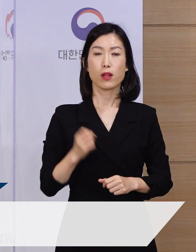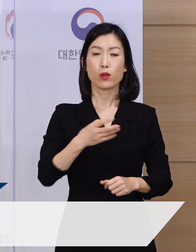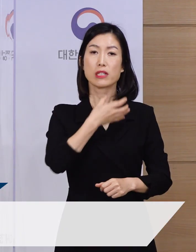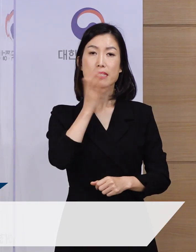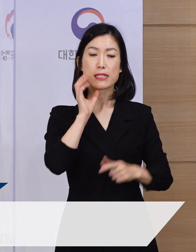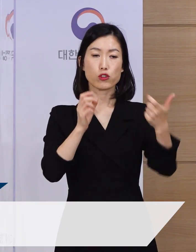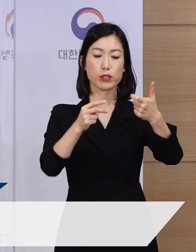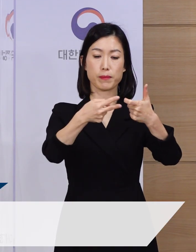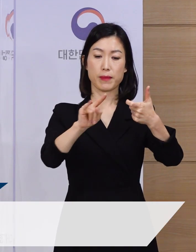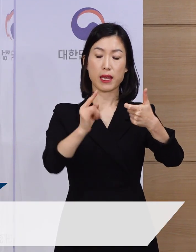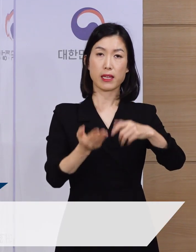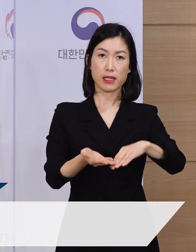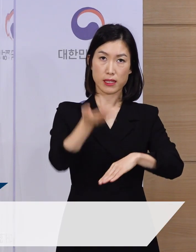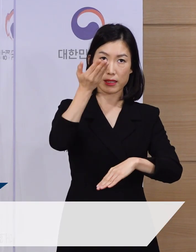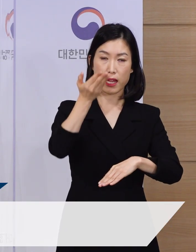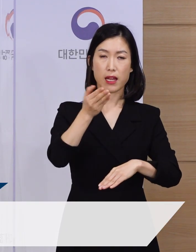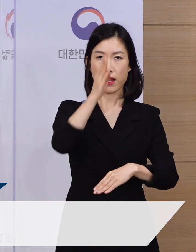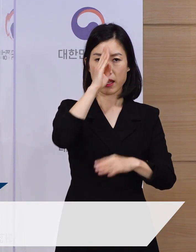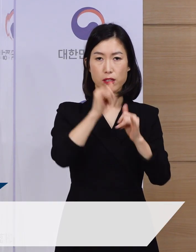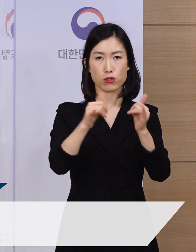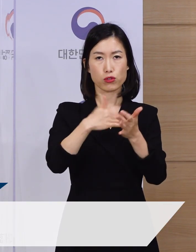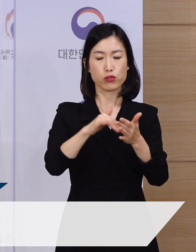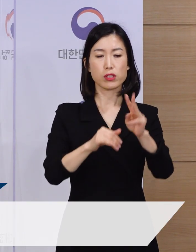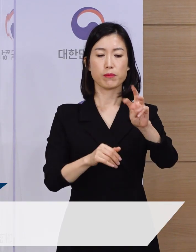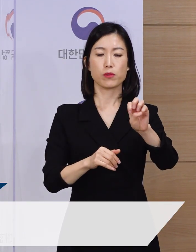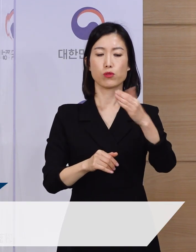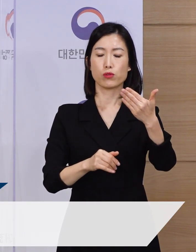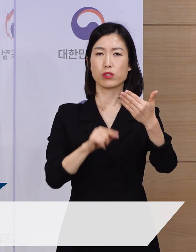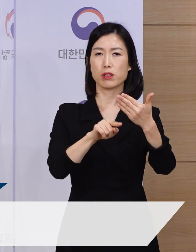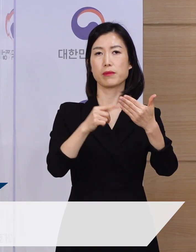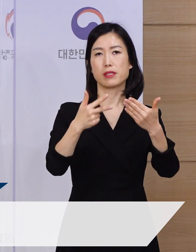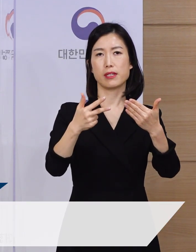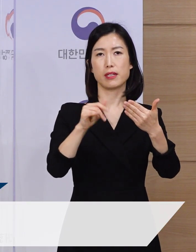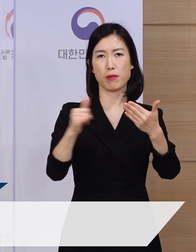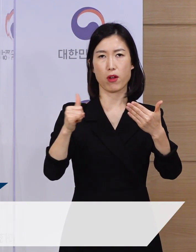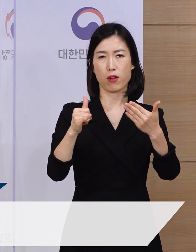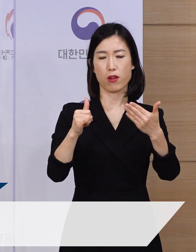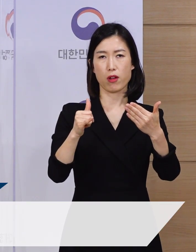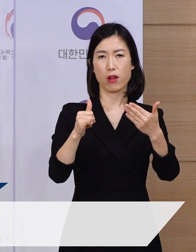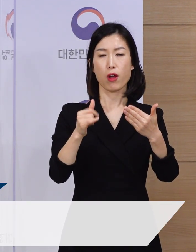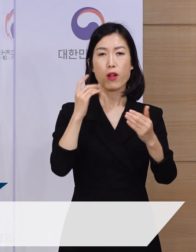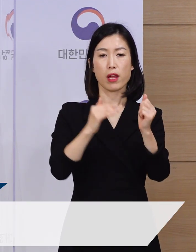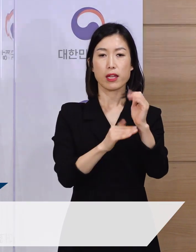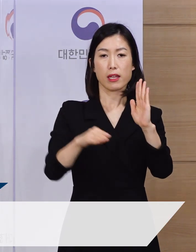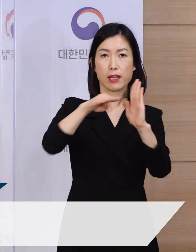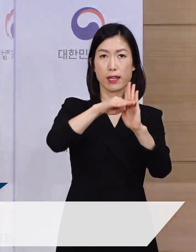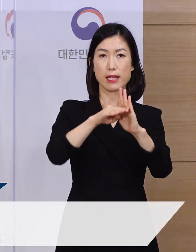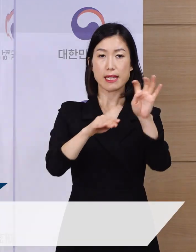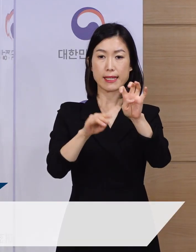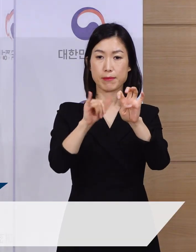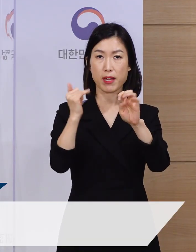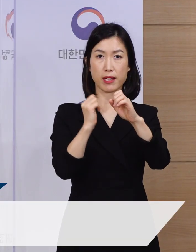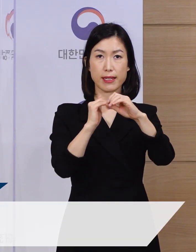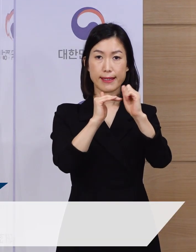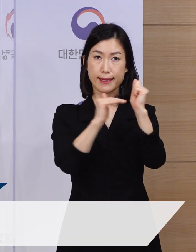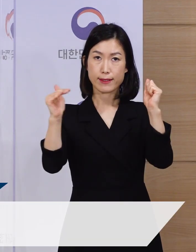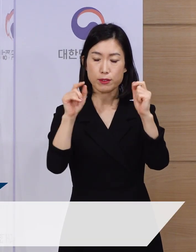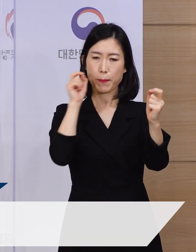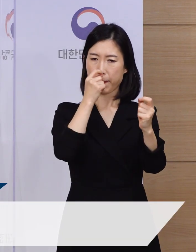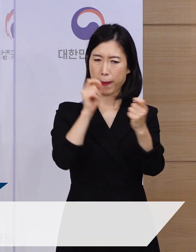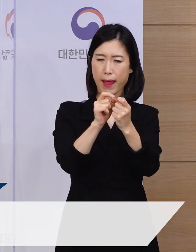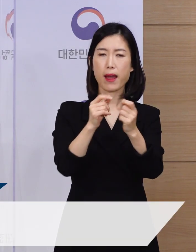60대 이상의 고령 환자 수는 39.7명으로 객상 기준인 40명에 거의